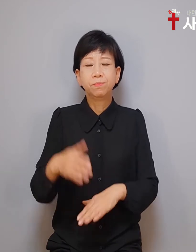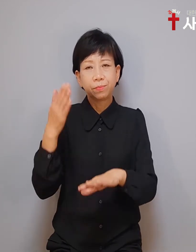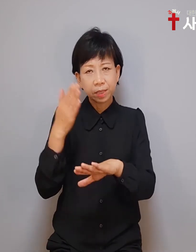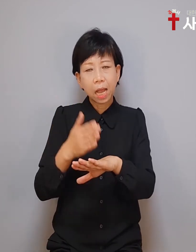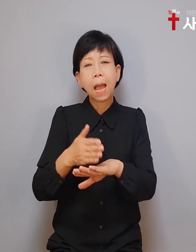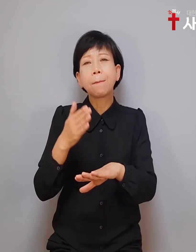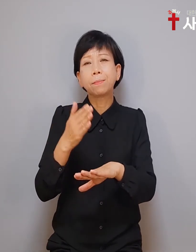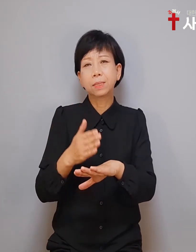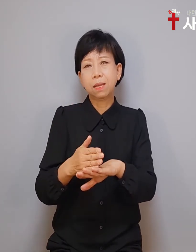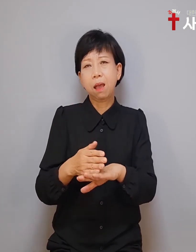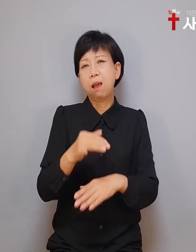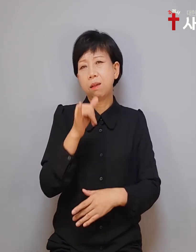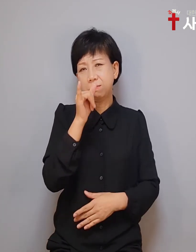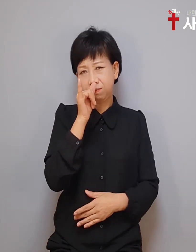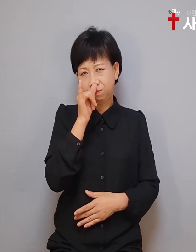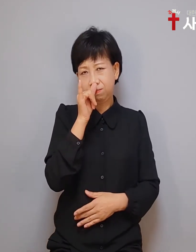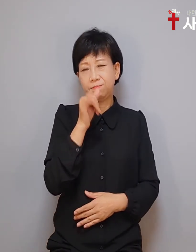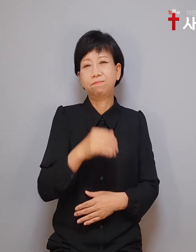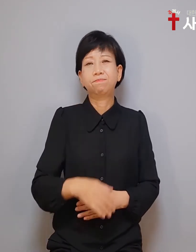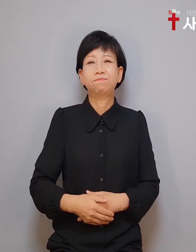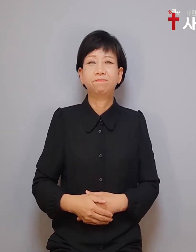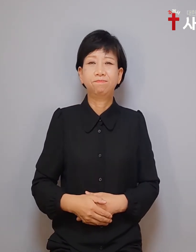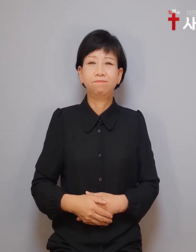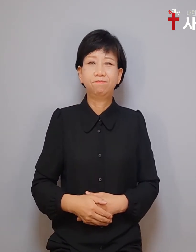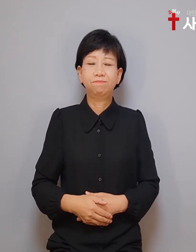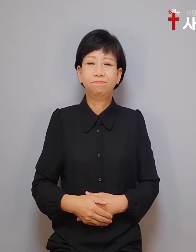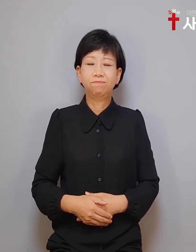감사가 터져나옵니다.